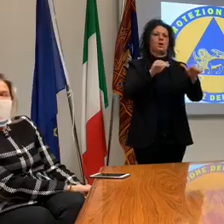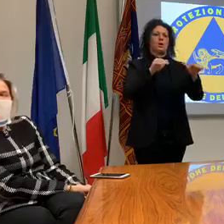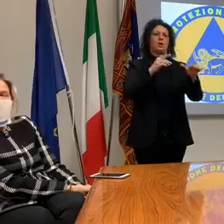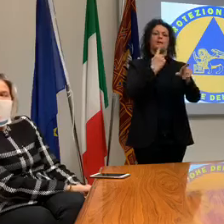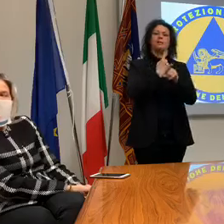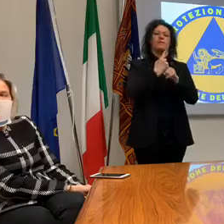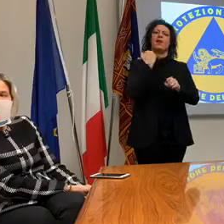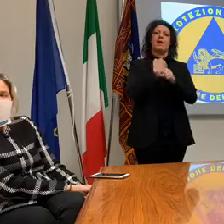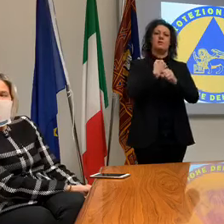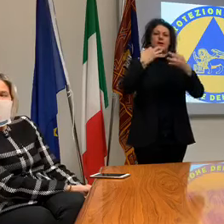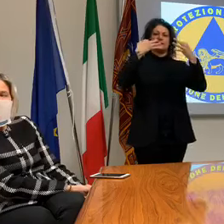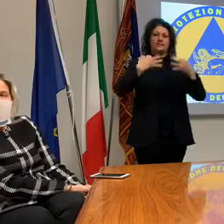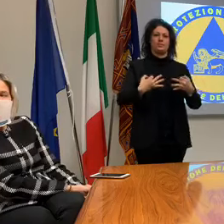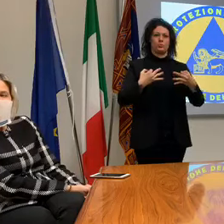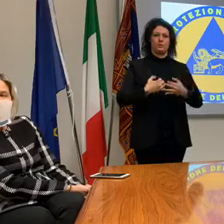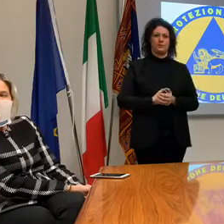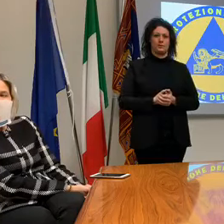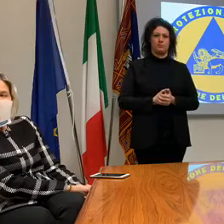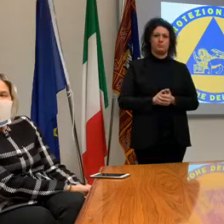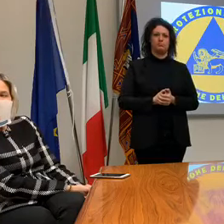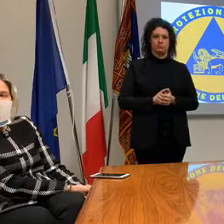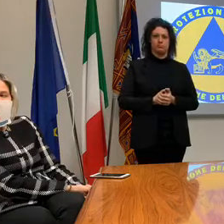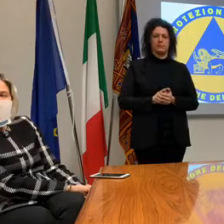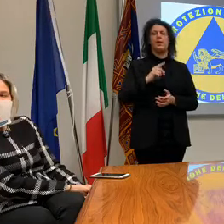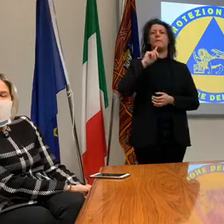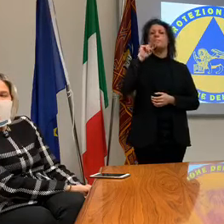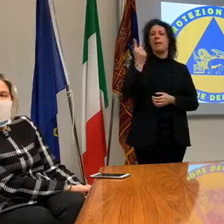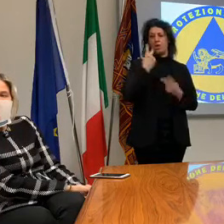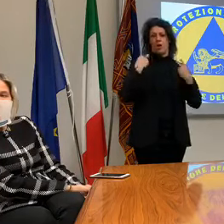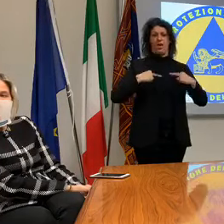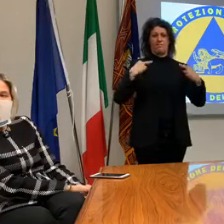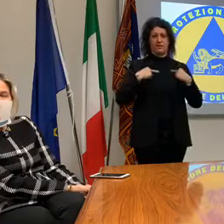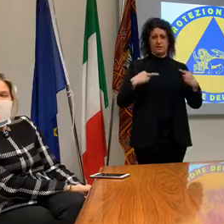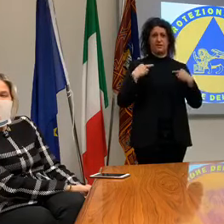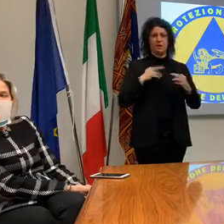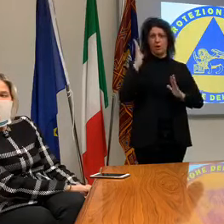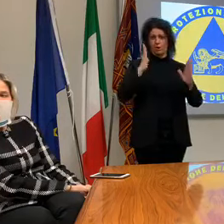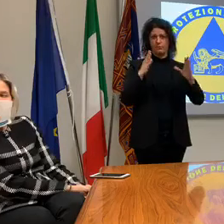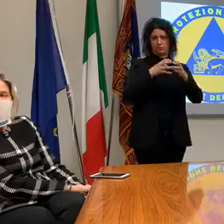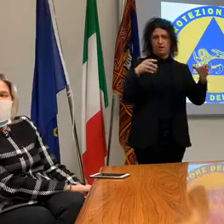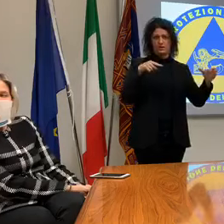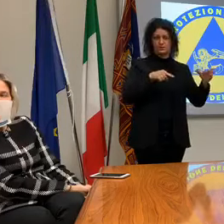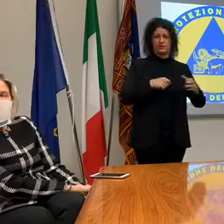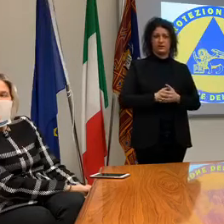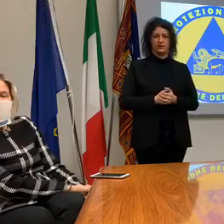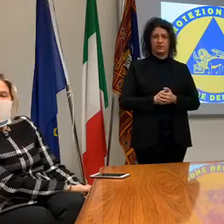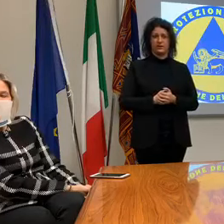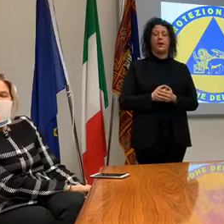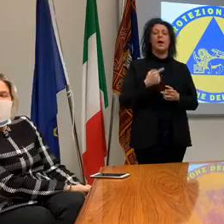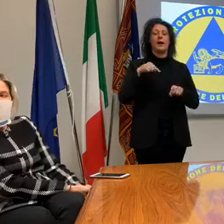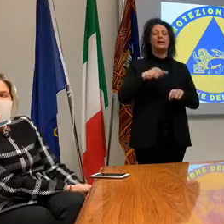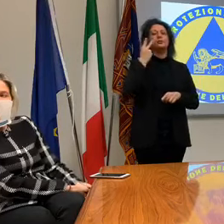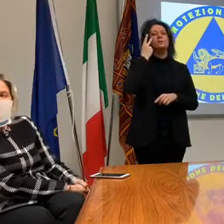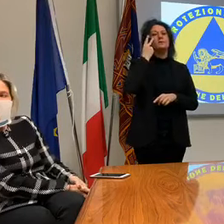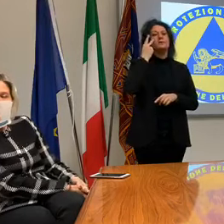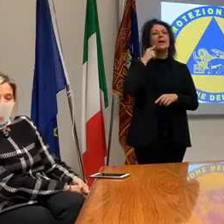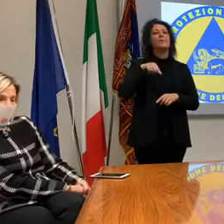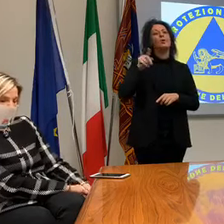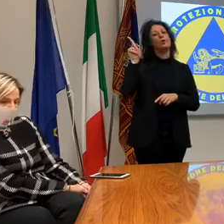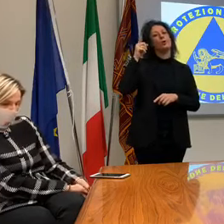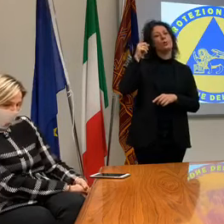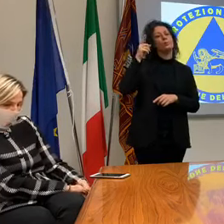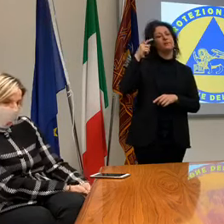economia, altrettanto e vale di più la vita dei nostri lavoratori. Cerchiamo di capire anche quale sarà l'esito dell'incontro dei sindacati con Conte, che è in